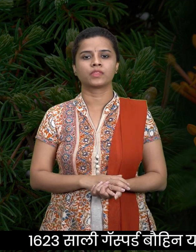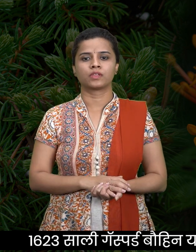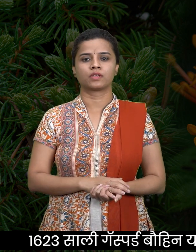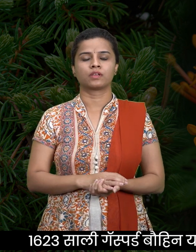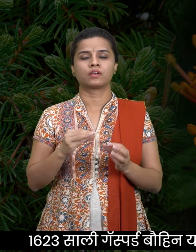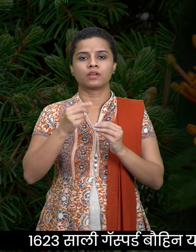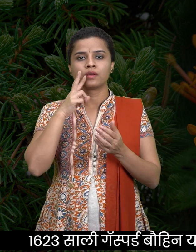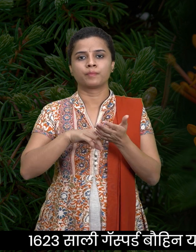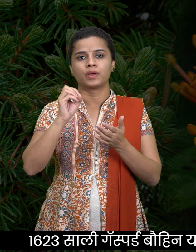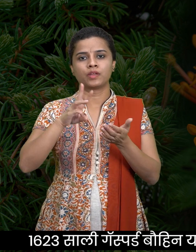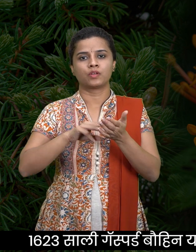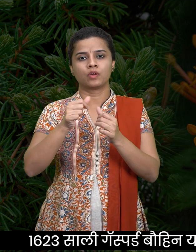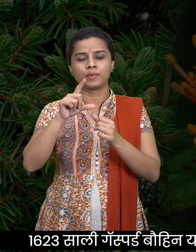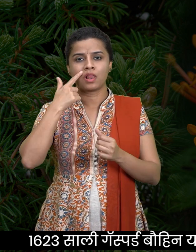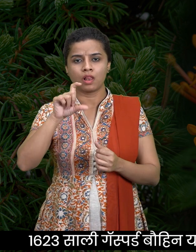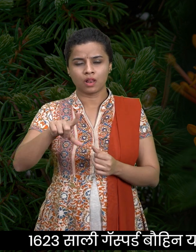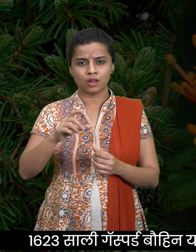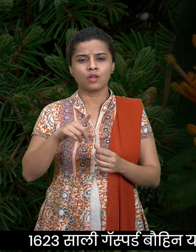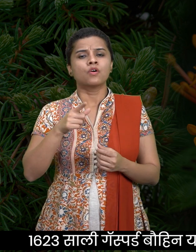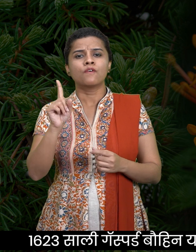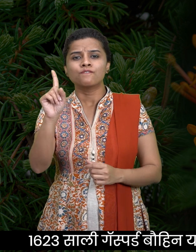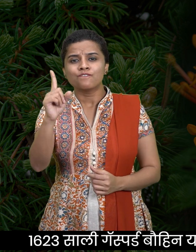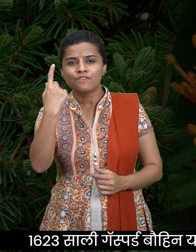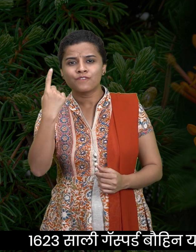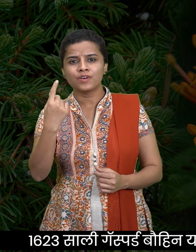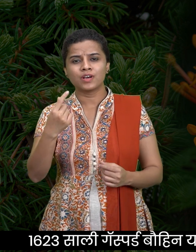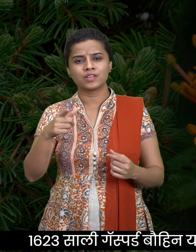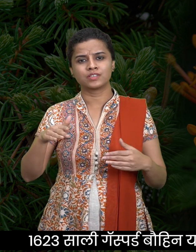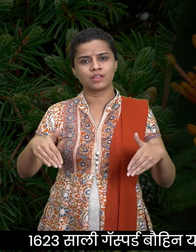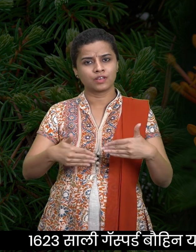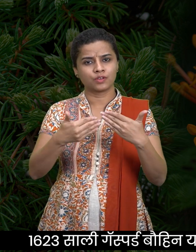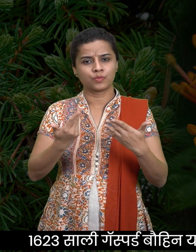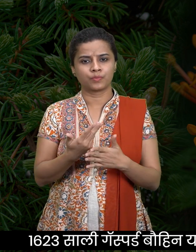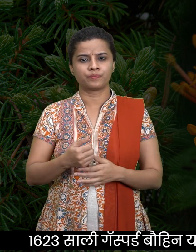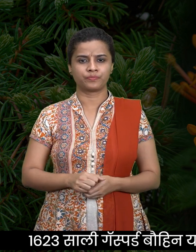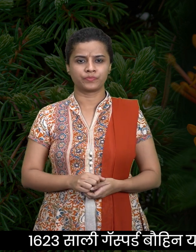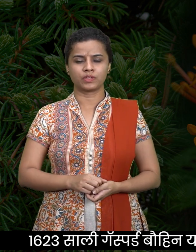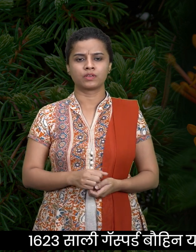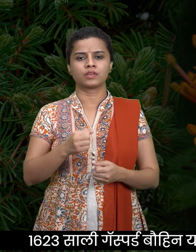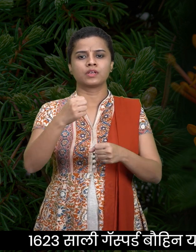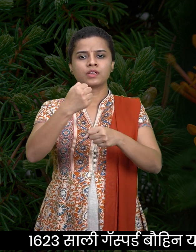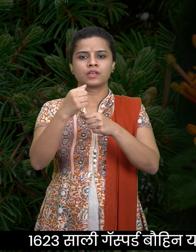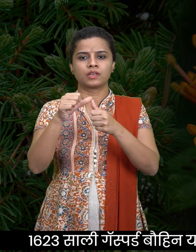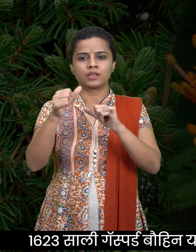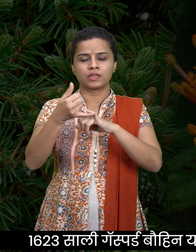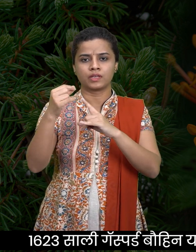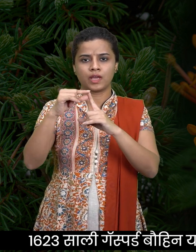(1623) साली गॅस्पर्ड बाउहिन यांनी प्रथम द्विपद नावाची ओळख करून दिली जाते.